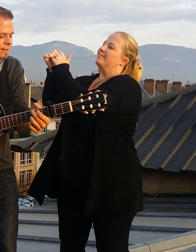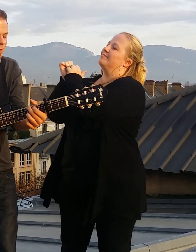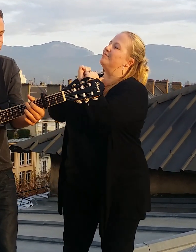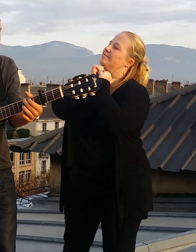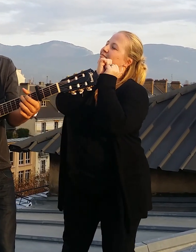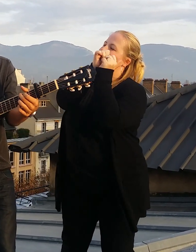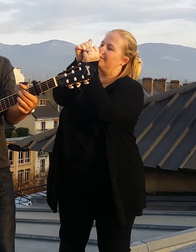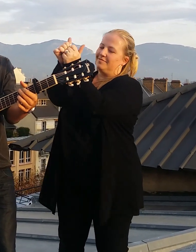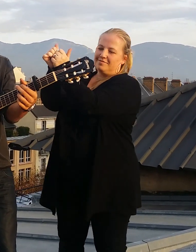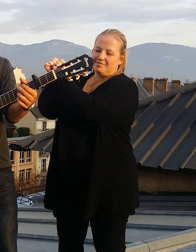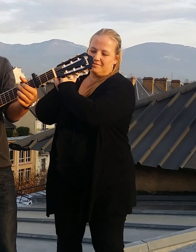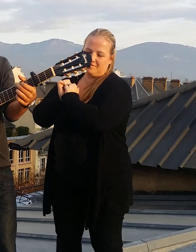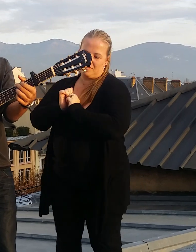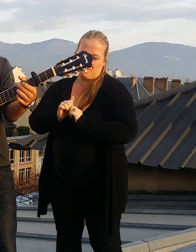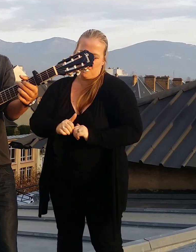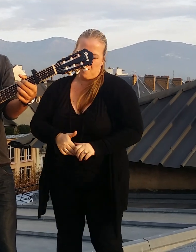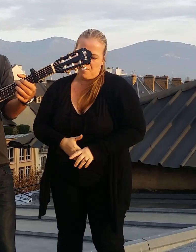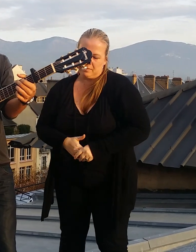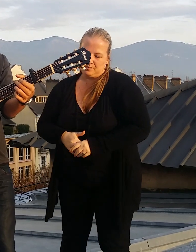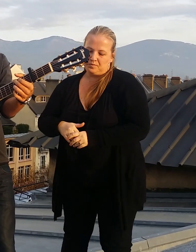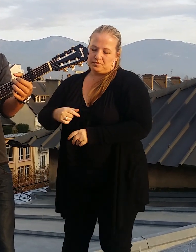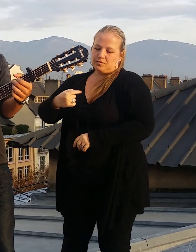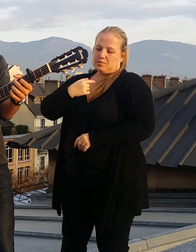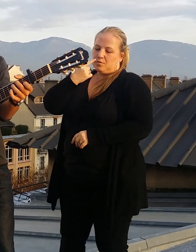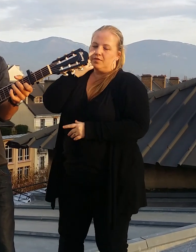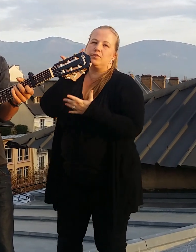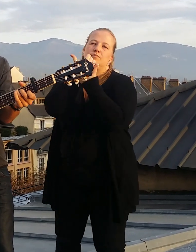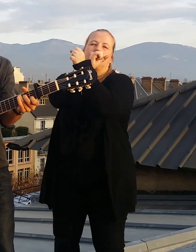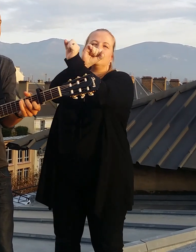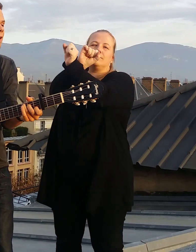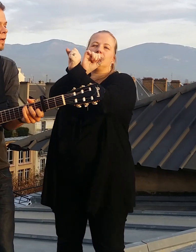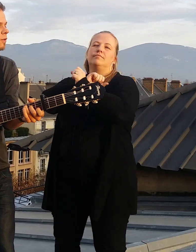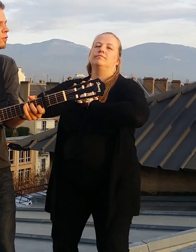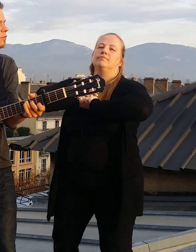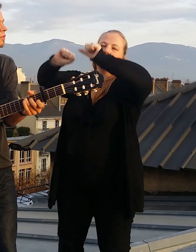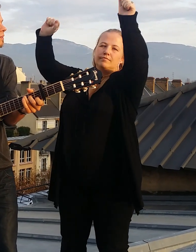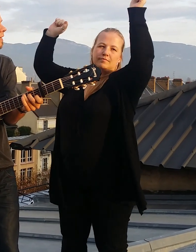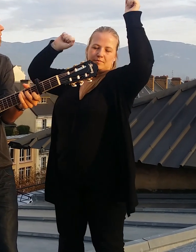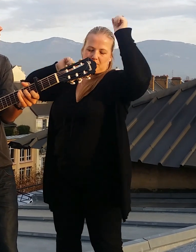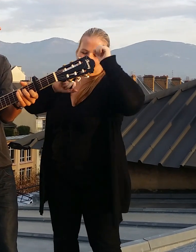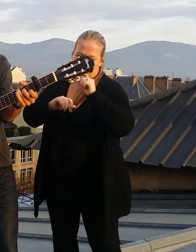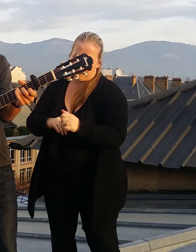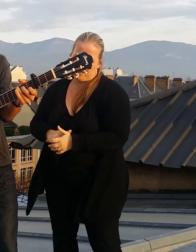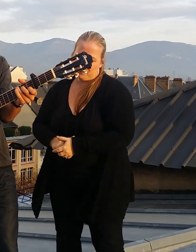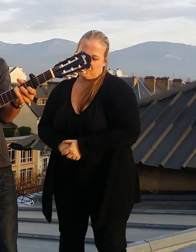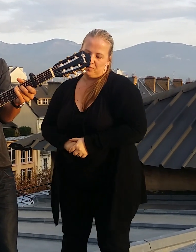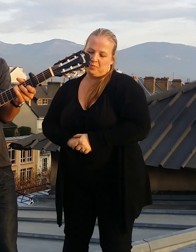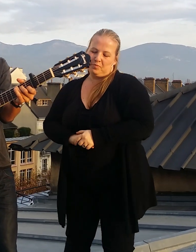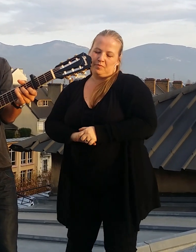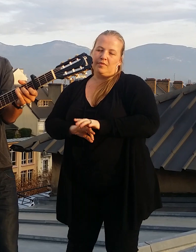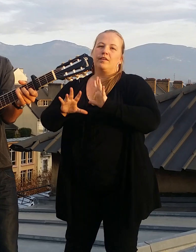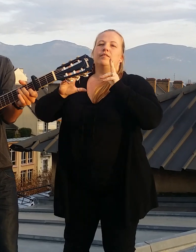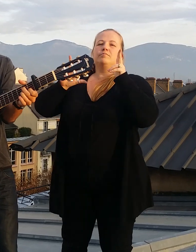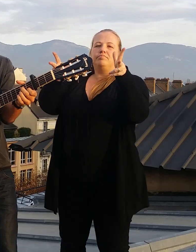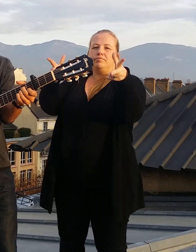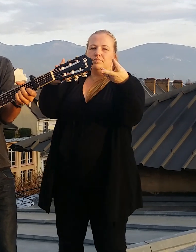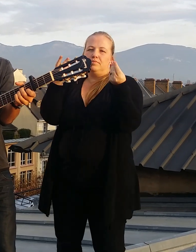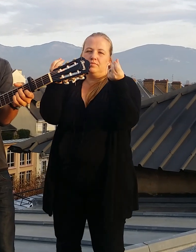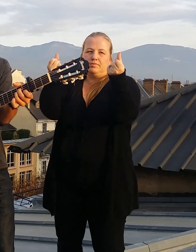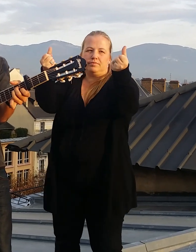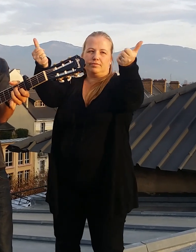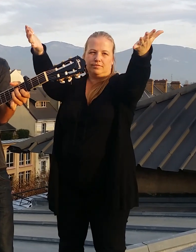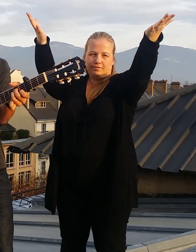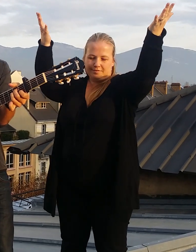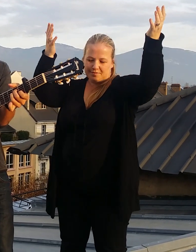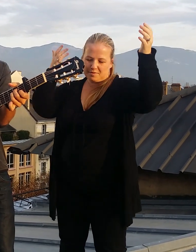les rires de Simon. Moi je veux sortir de ce scaphandre, plier